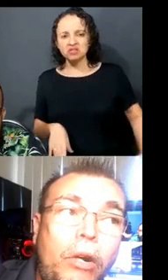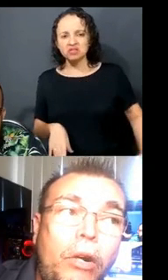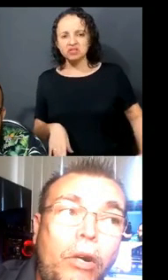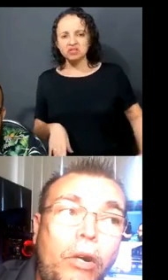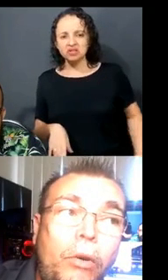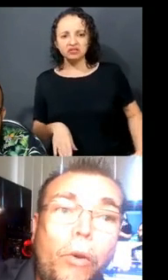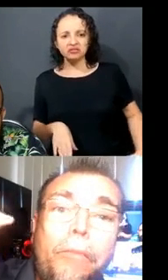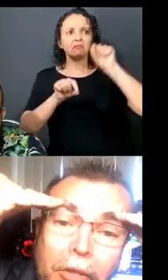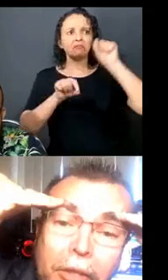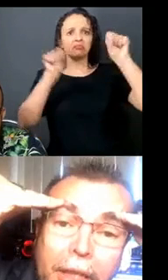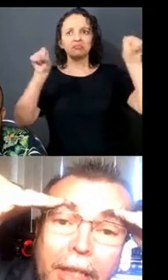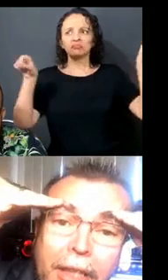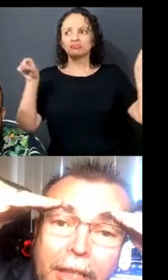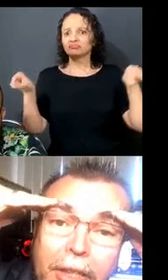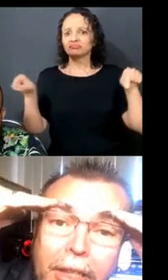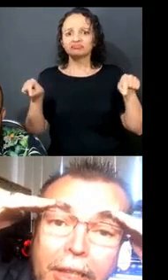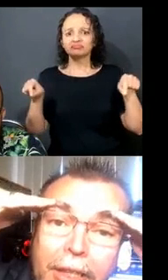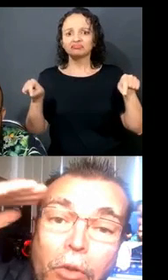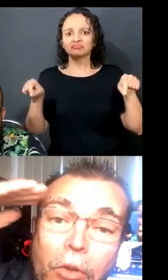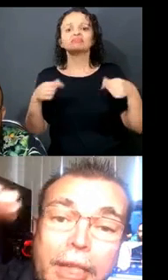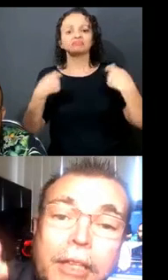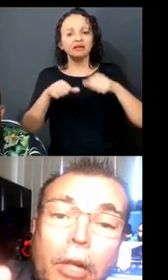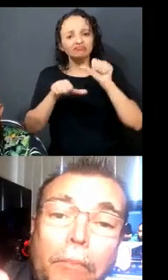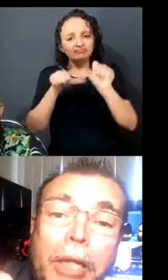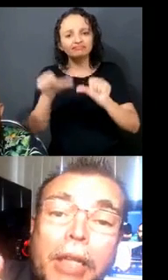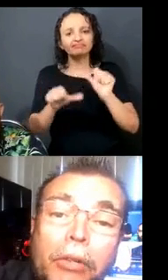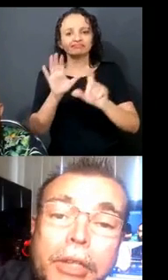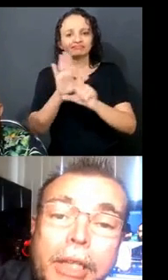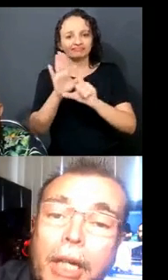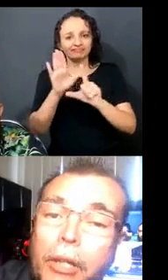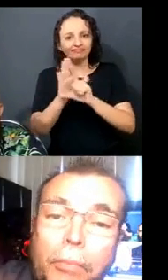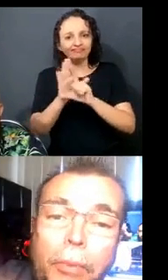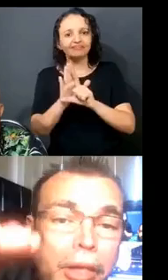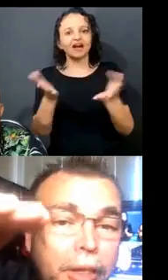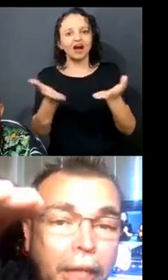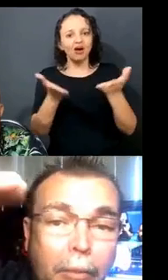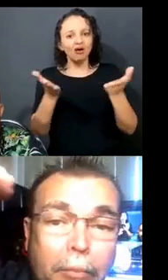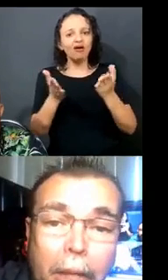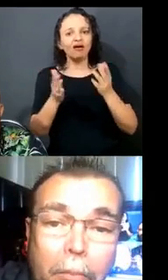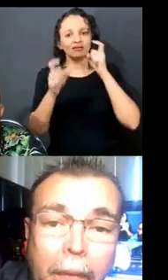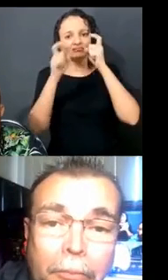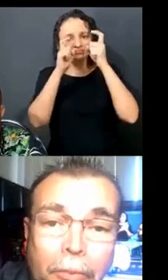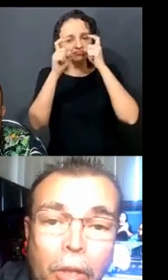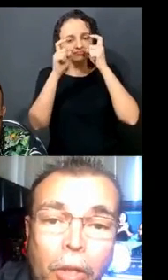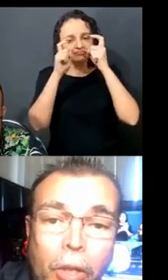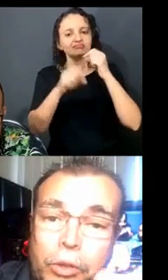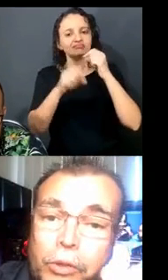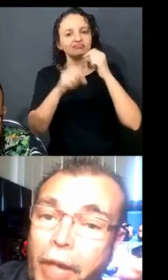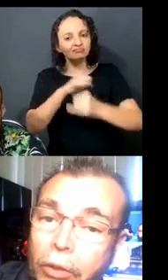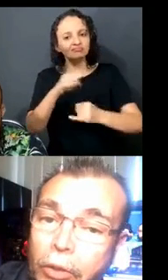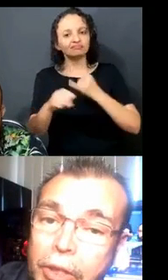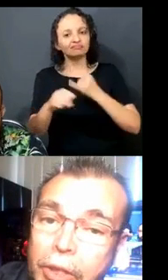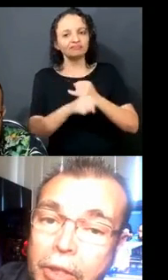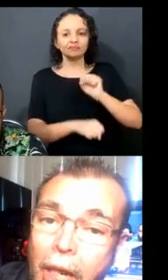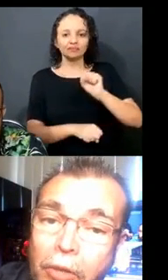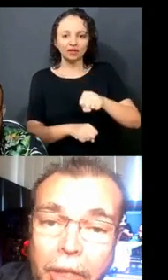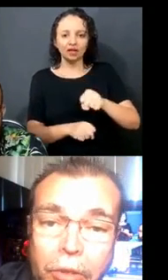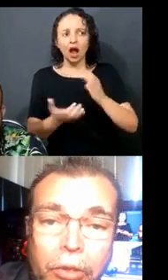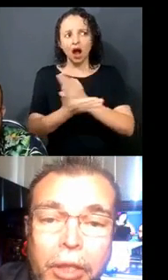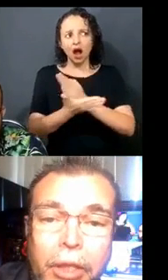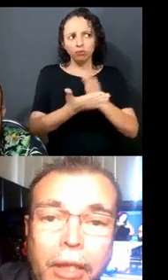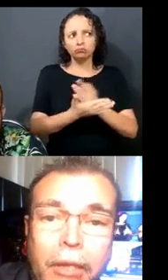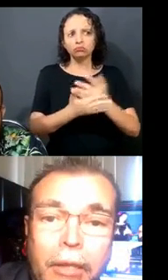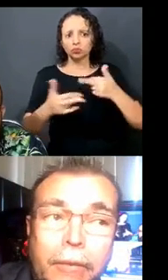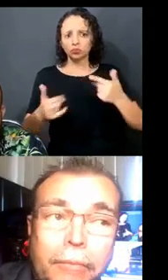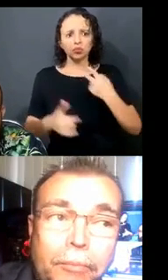Então, Deus tem que entender o seguinte: tem coisa que a gente não pode negociar. A gente não pode negociar a Bíblia, os valores cristãos,